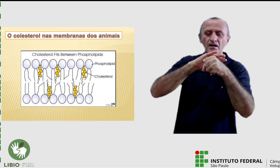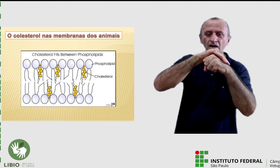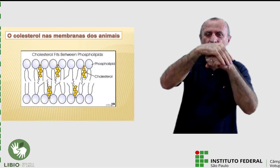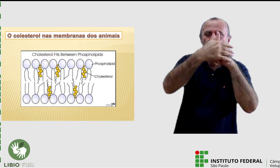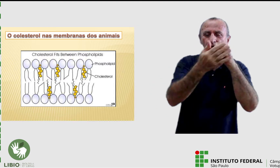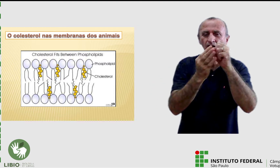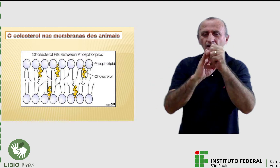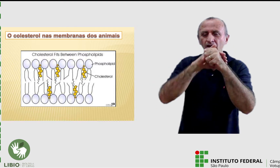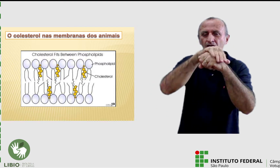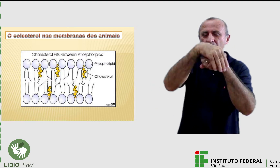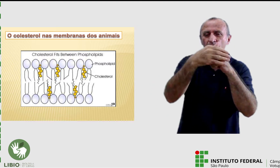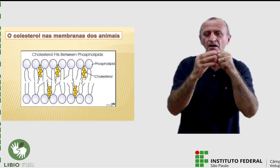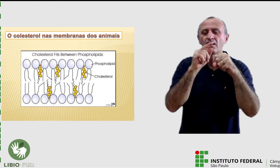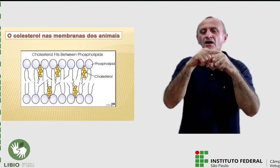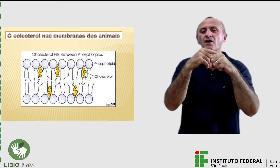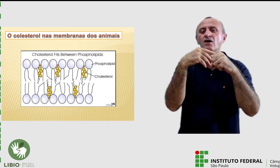Essa molécula é o que? O